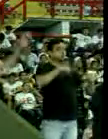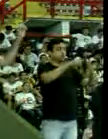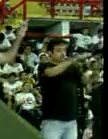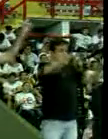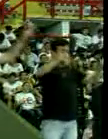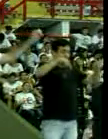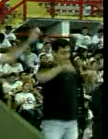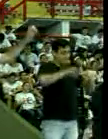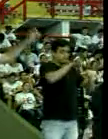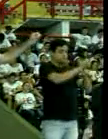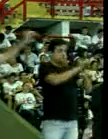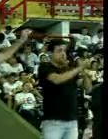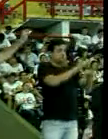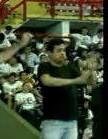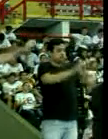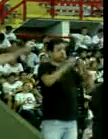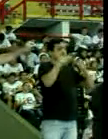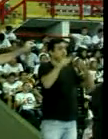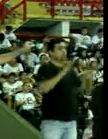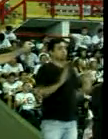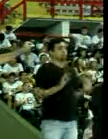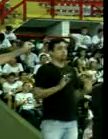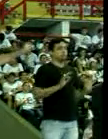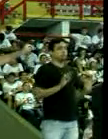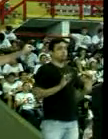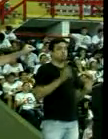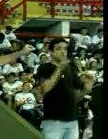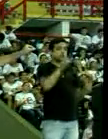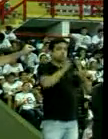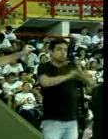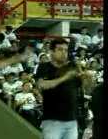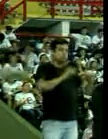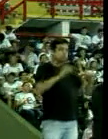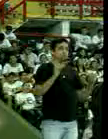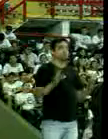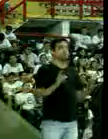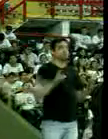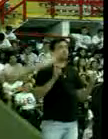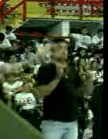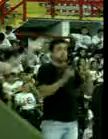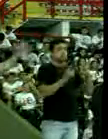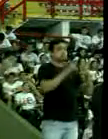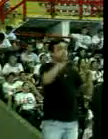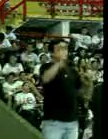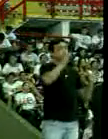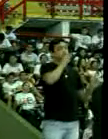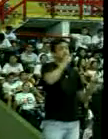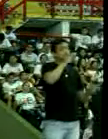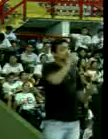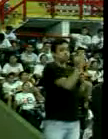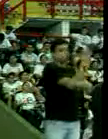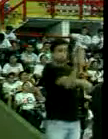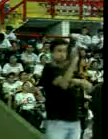áreas de preservação. Essa é uma boa notícia. A